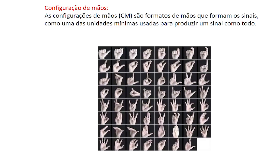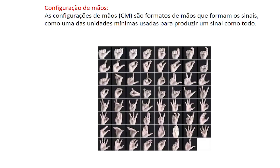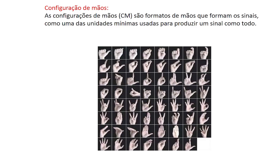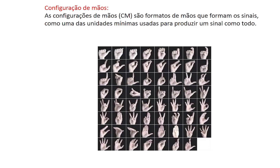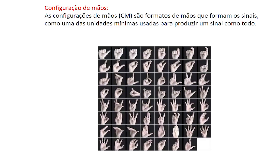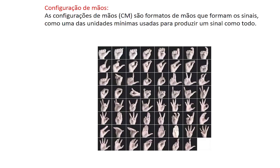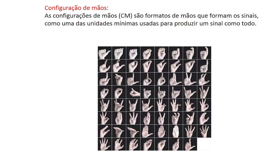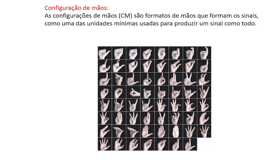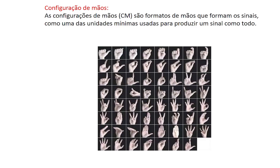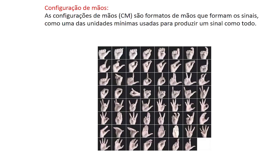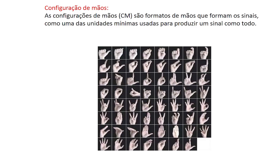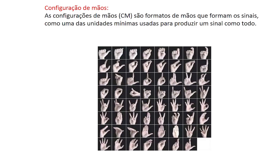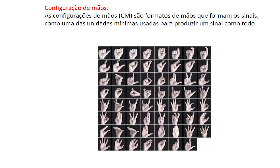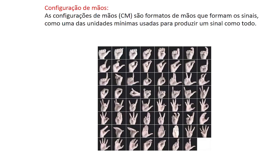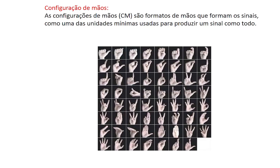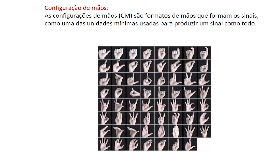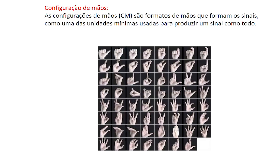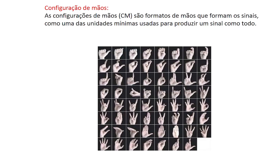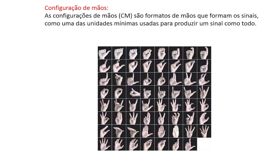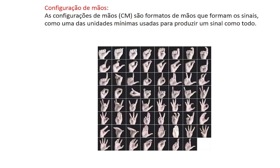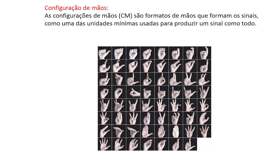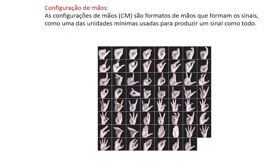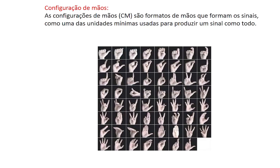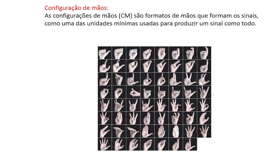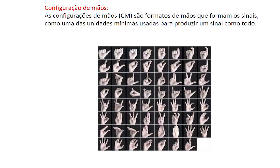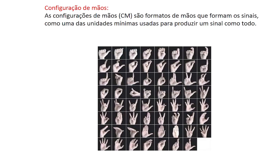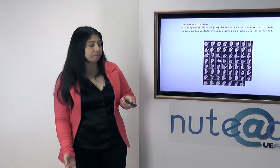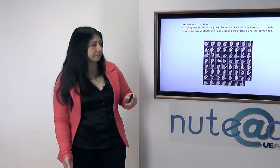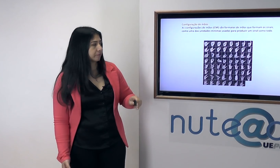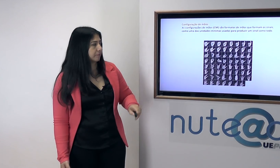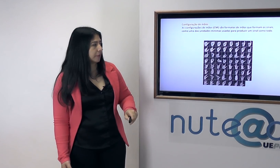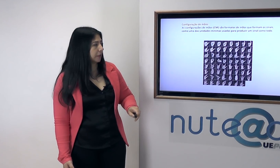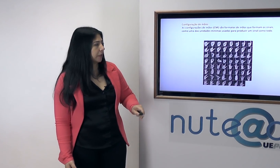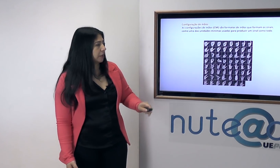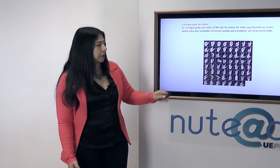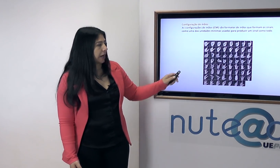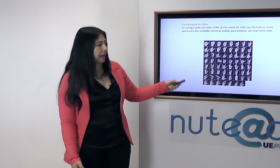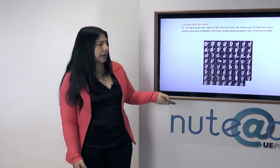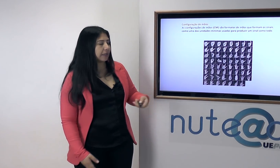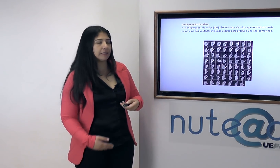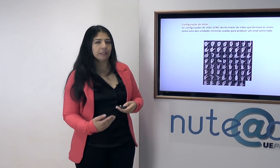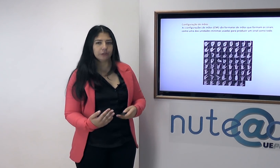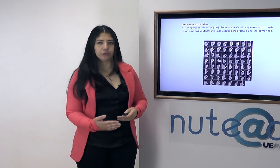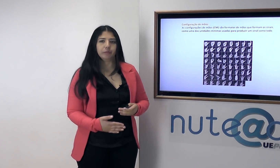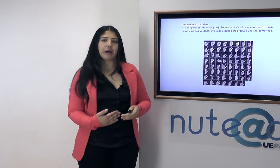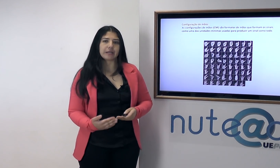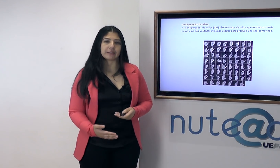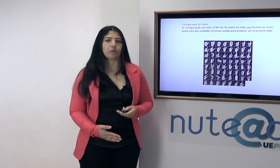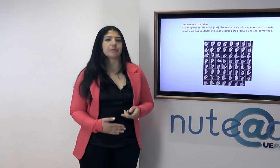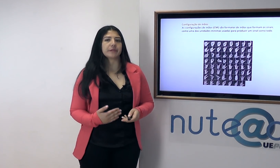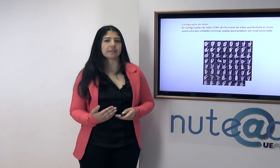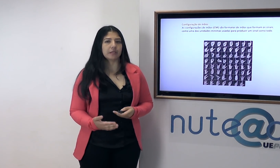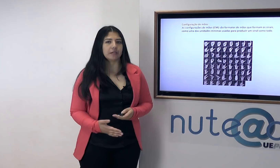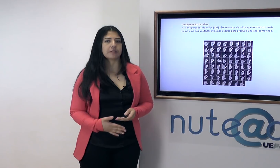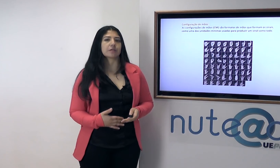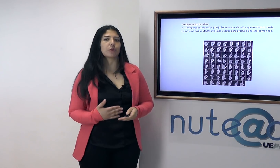123, 124 configurações de mãos atuais. Tá? A cada ano que passa, com as pesquisas,